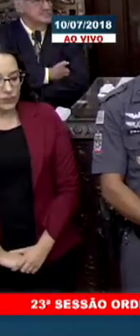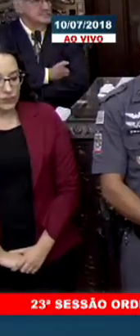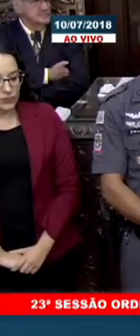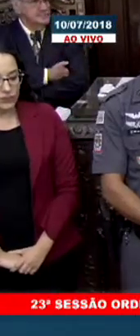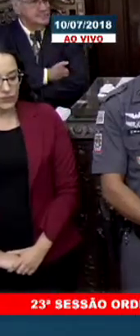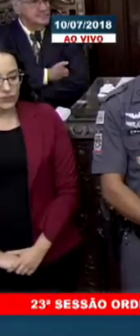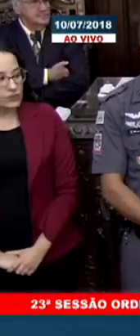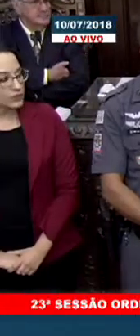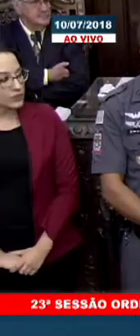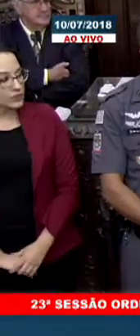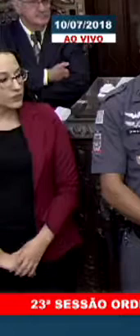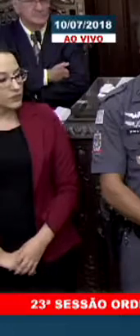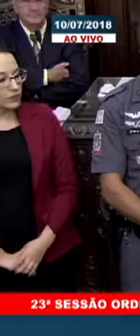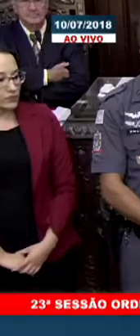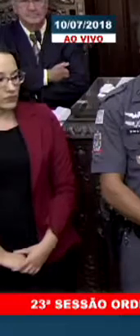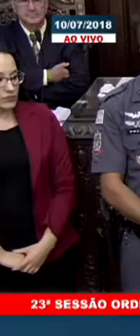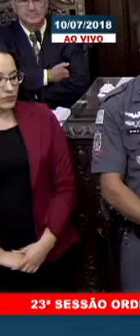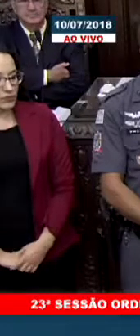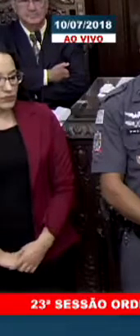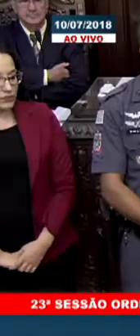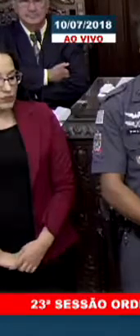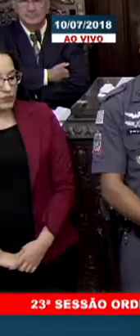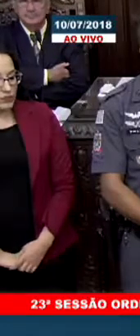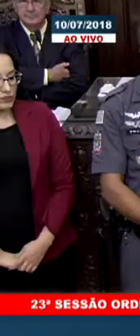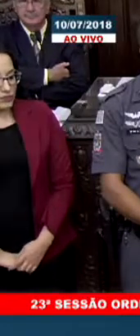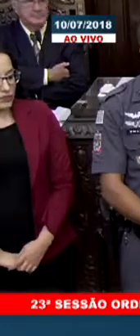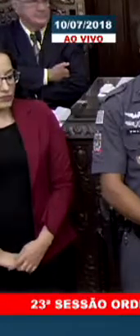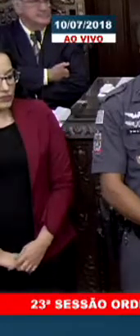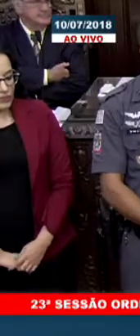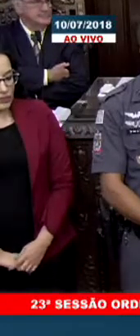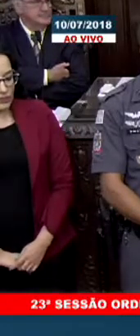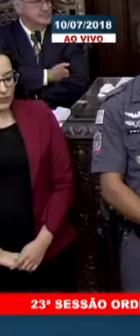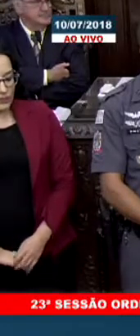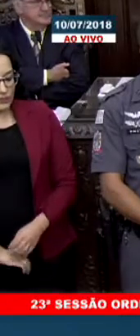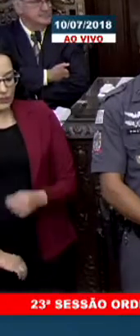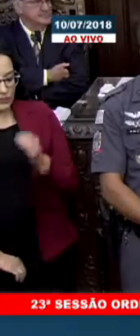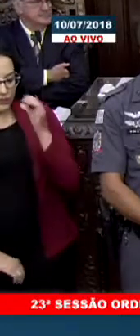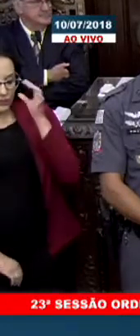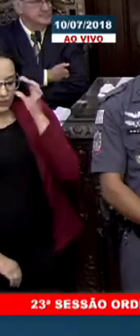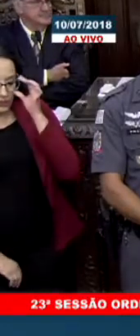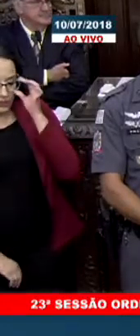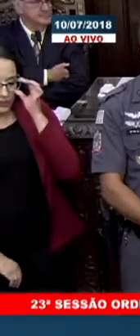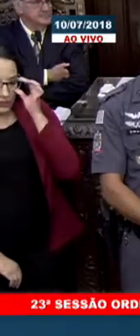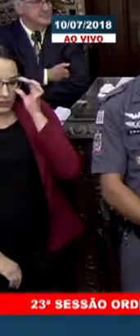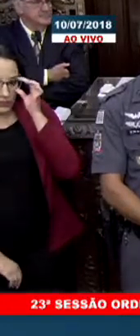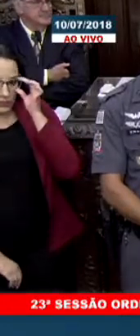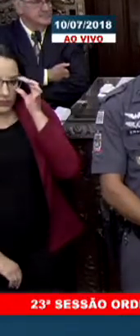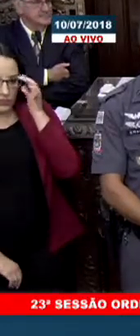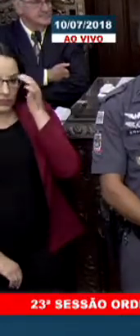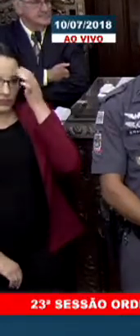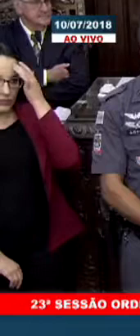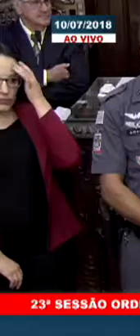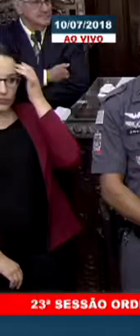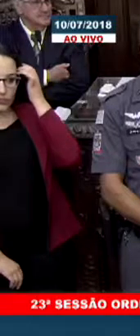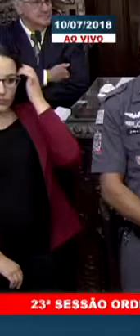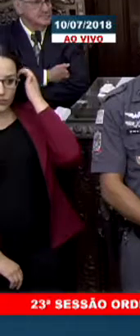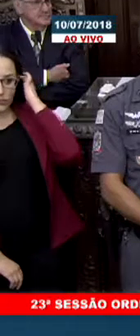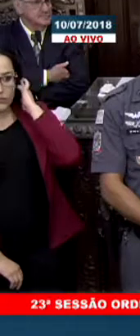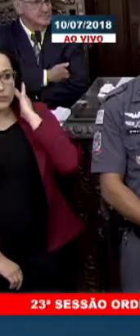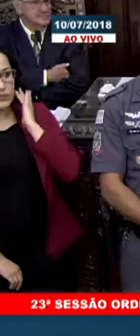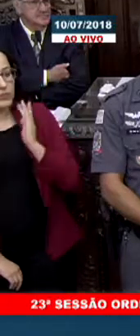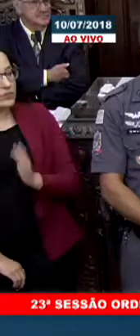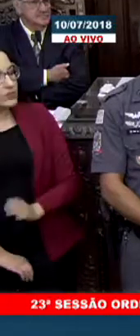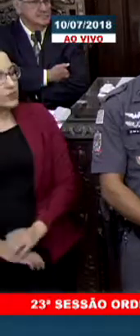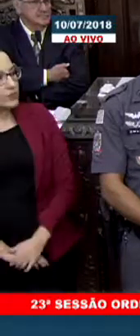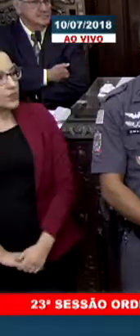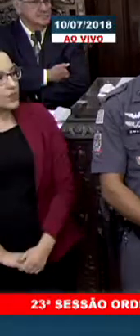alguém nos questiona, ah, mas vocês querem ser diferentes, querem uma previdência especial. Nós não queremos nada especial. Nós